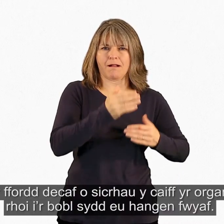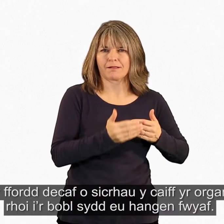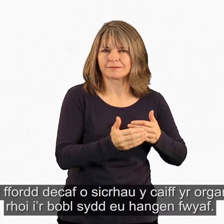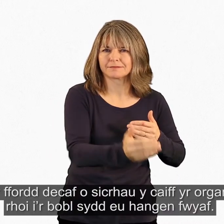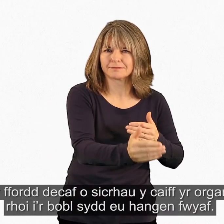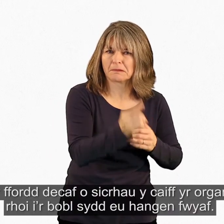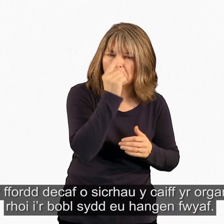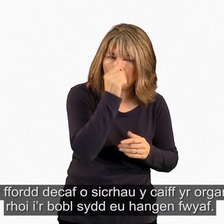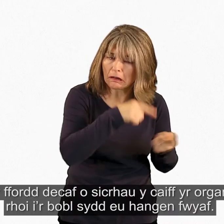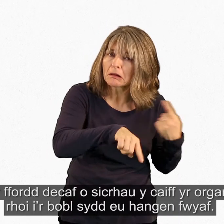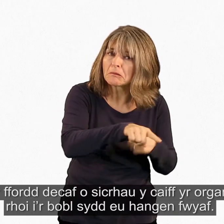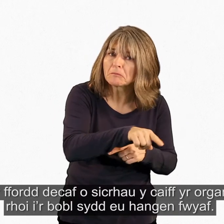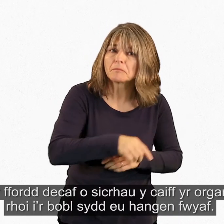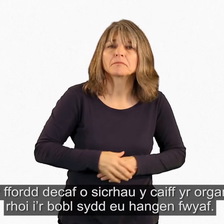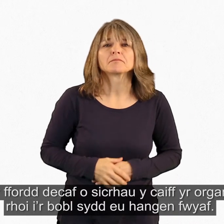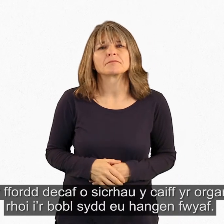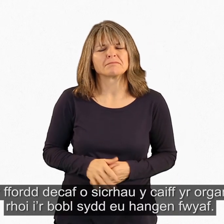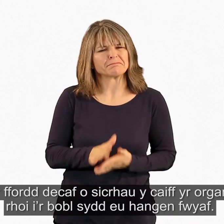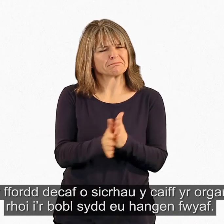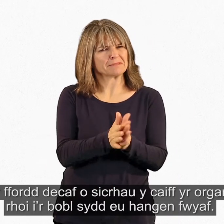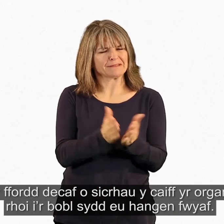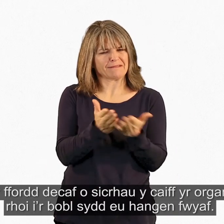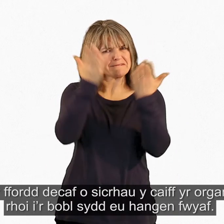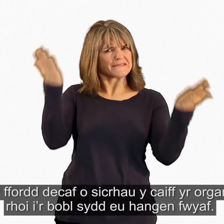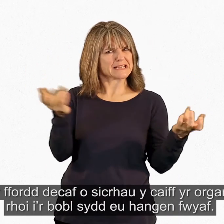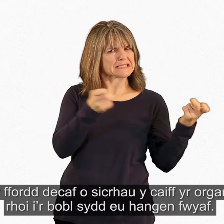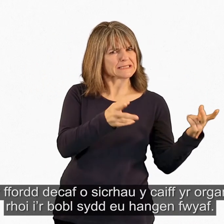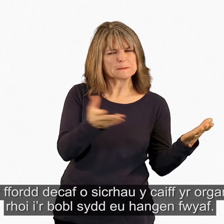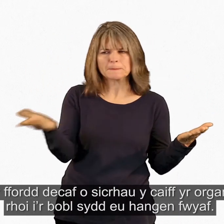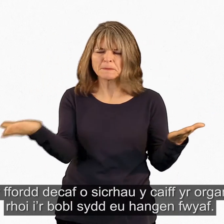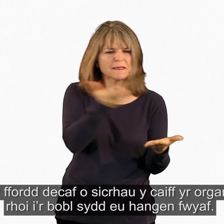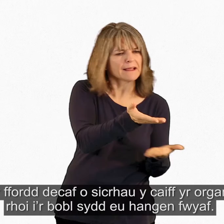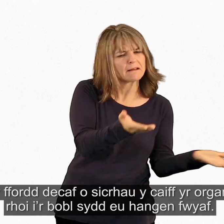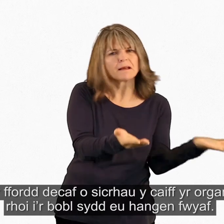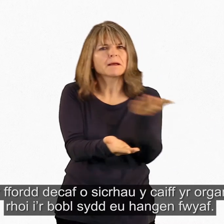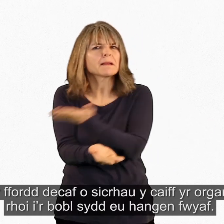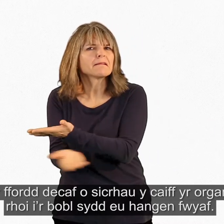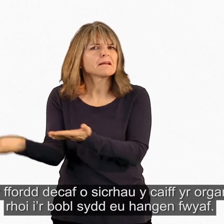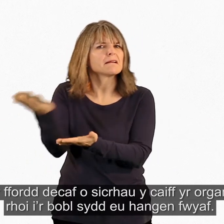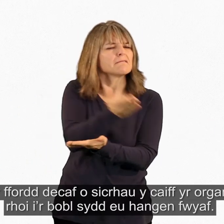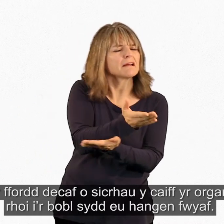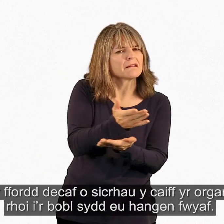Dyma'r ffordd decaf o sicrhau y caiff yr organau ei rhoi i'r bobl sydd ei hangen fwyaf